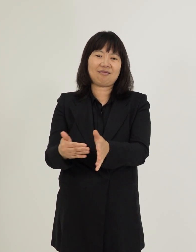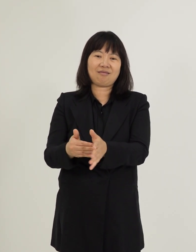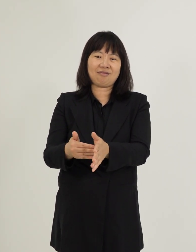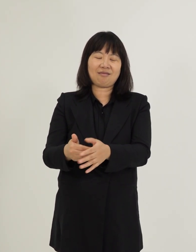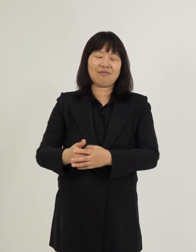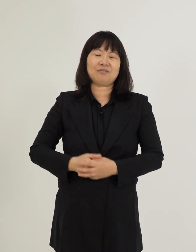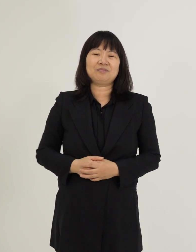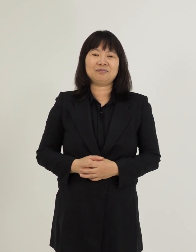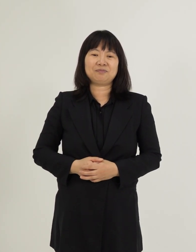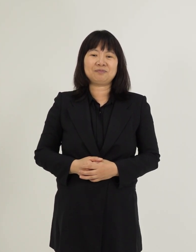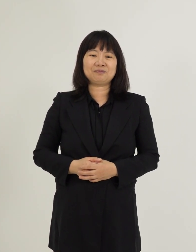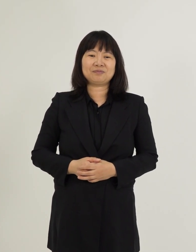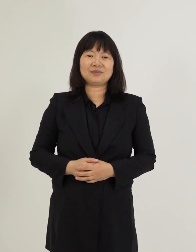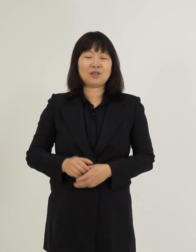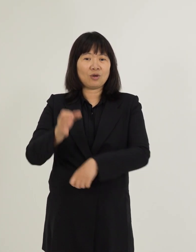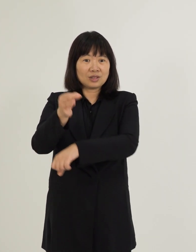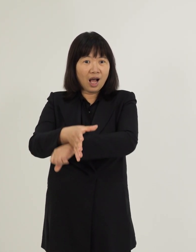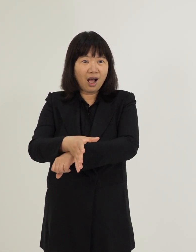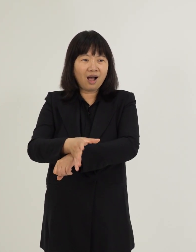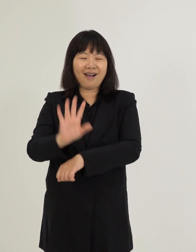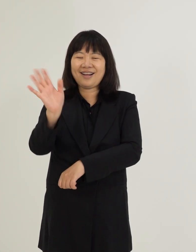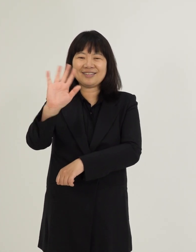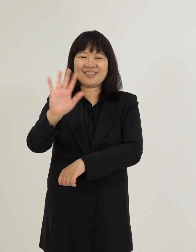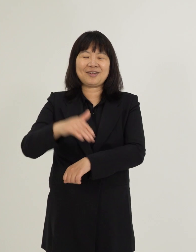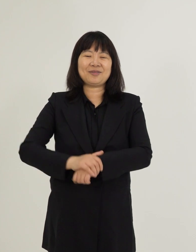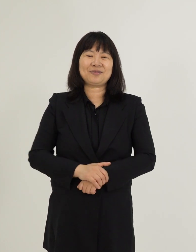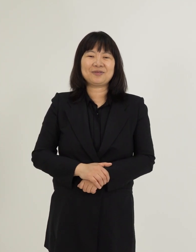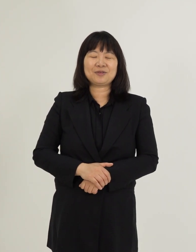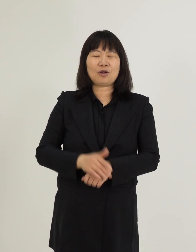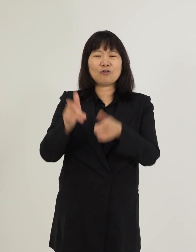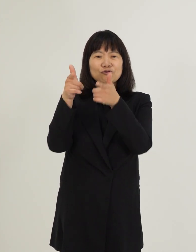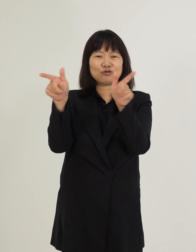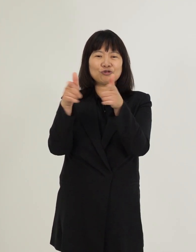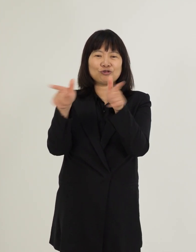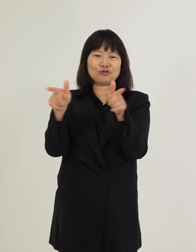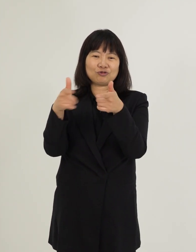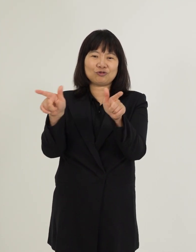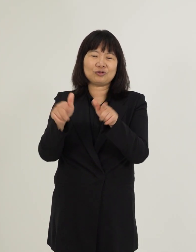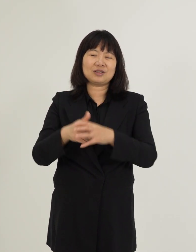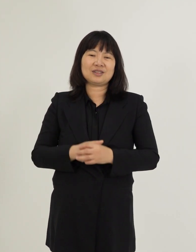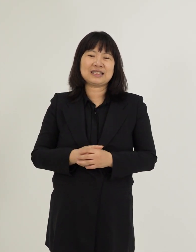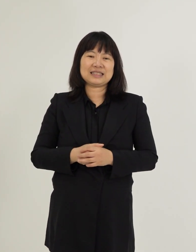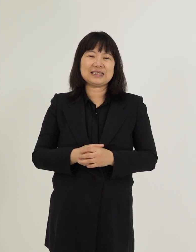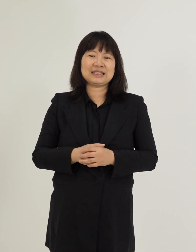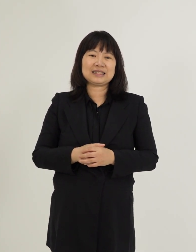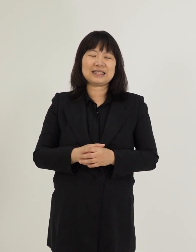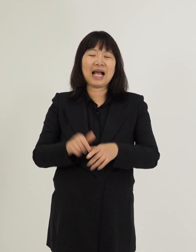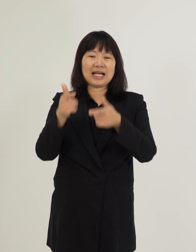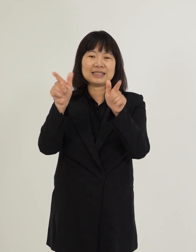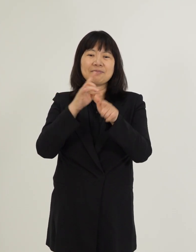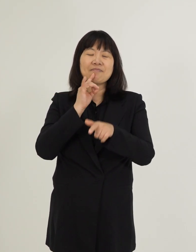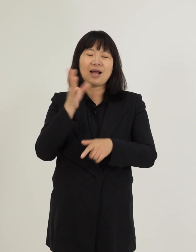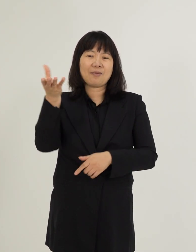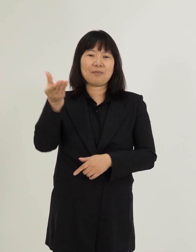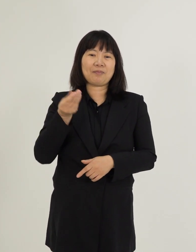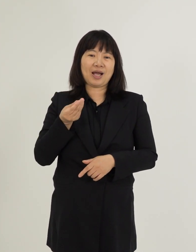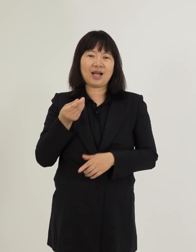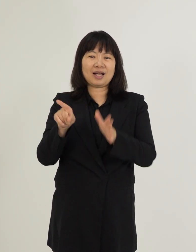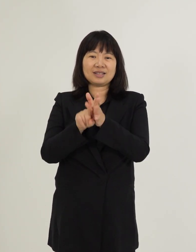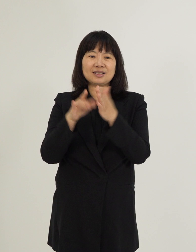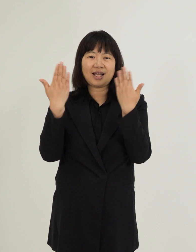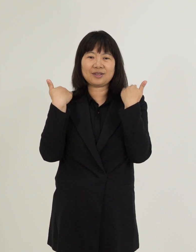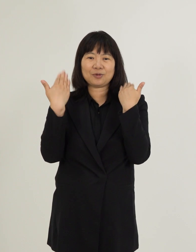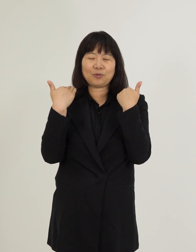100년 된 공장 건물. 저 건물 산 것도 아니고 저 맨 6층에다가 한 층을 임대를 해서 그걸 신학교로